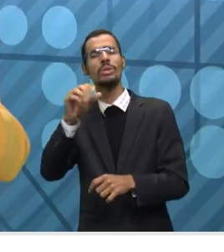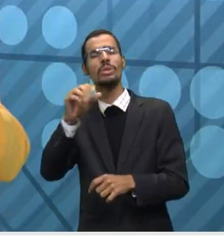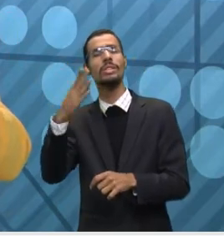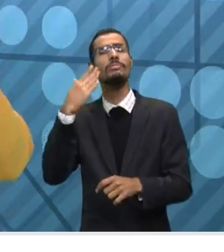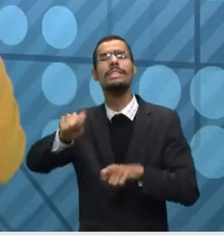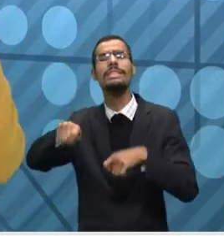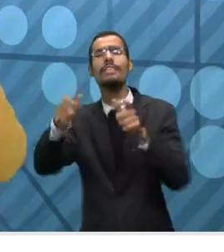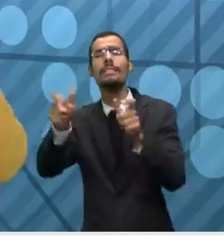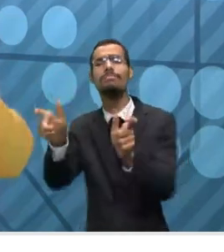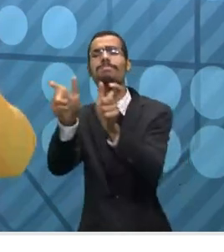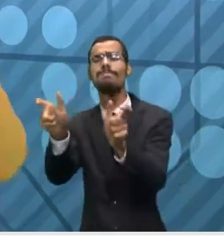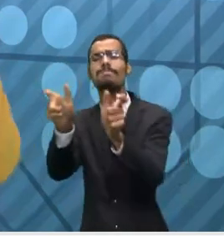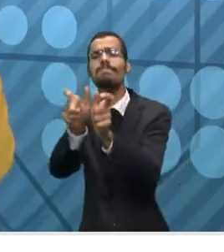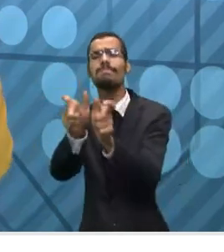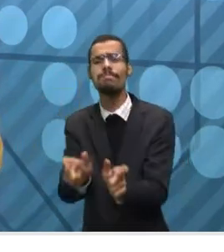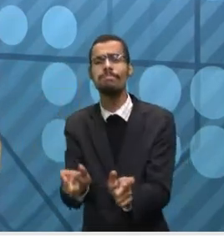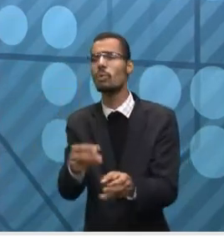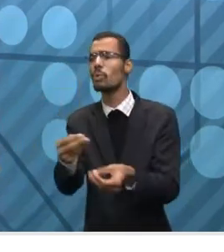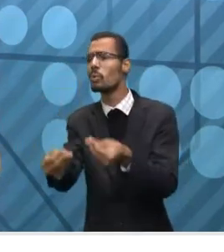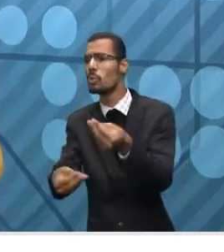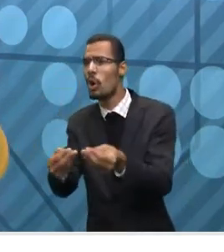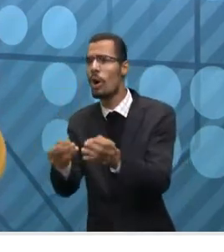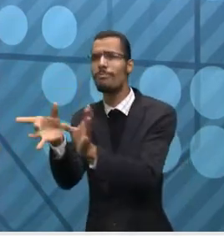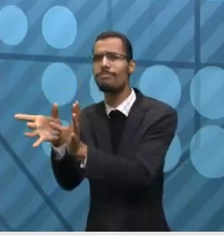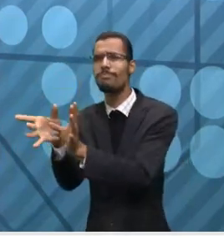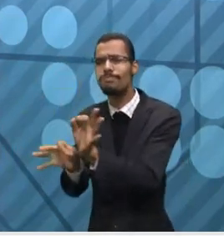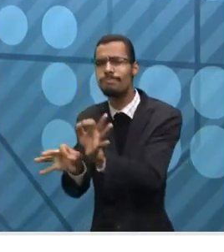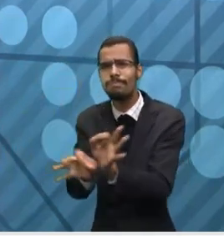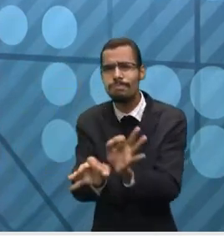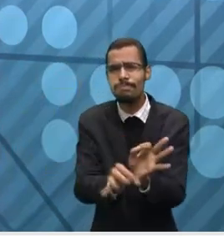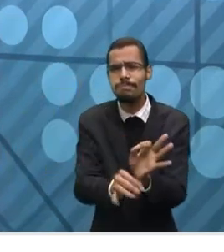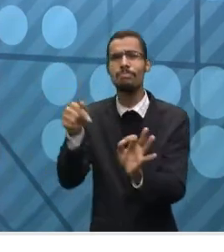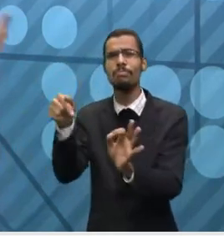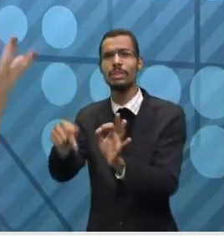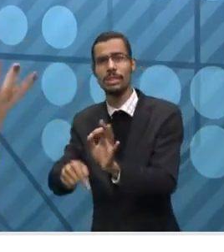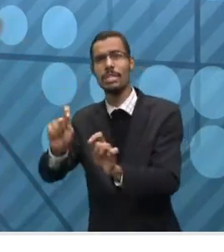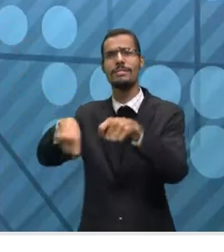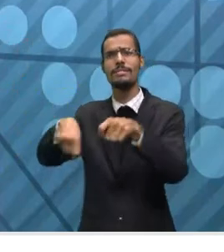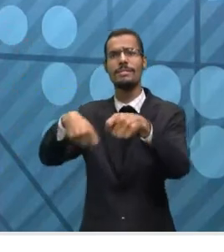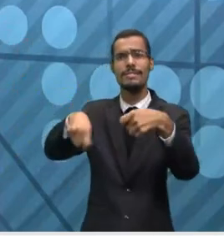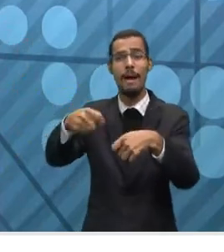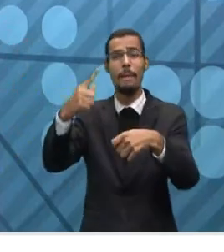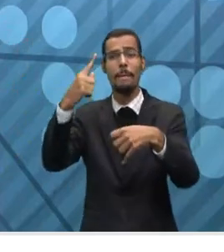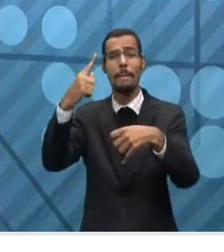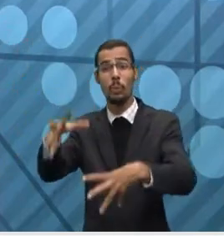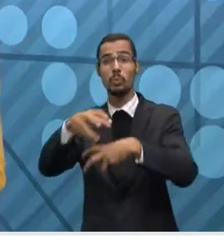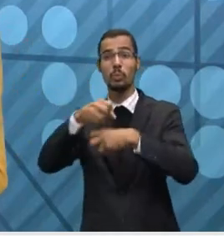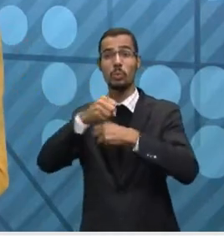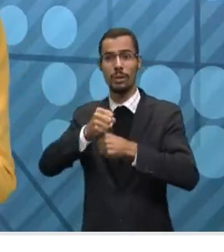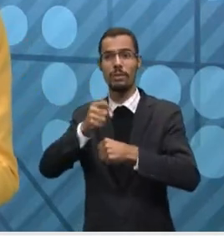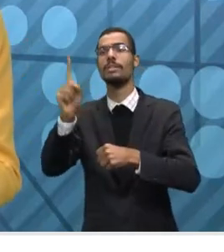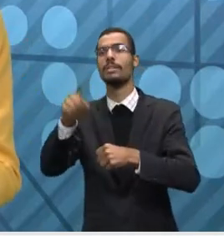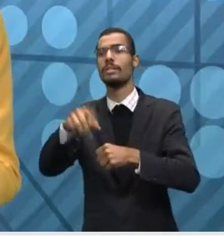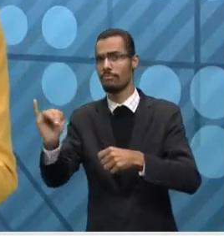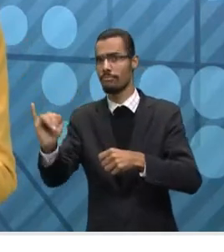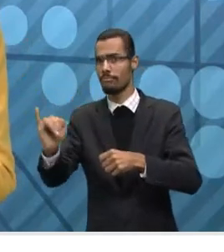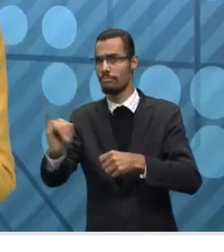que os sinais eles são criados, a composição, a decomposição dos sinais, a incorporação, são alguns